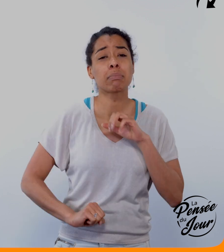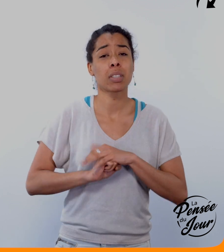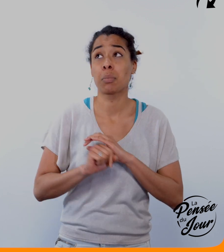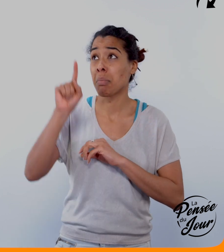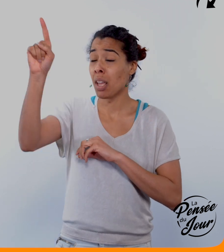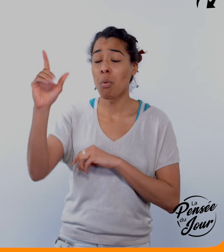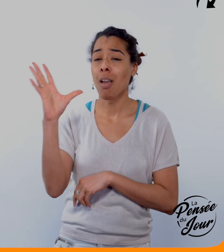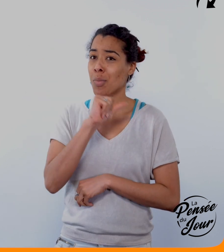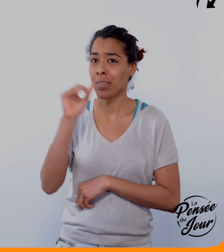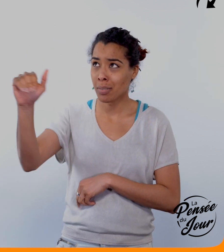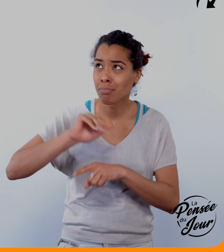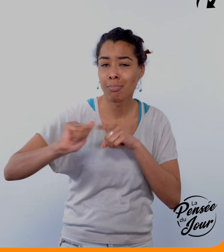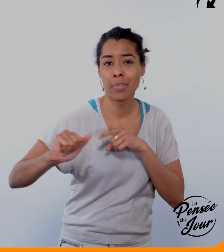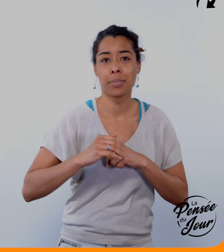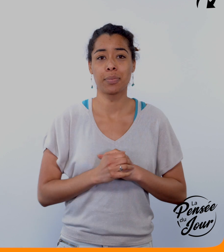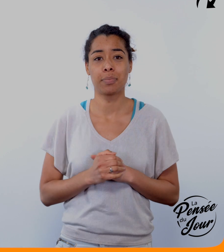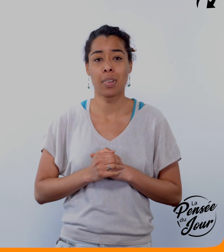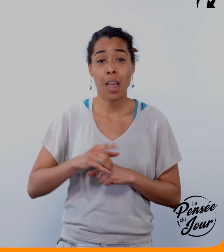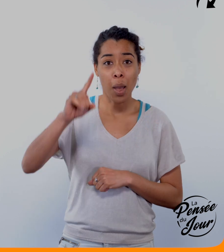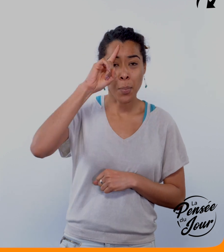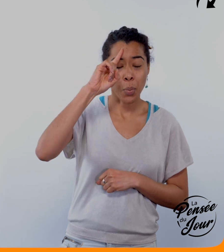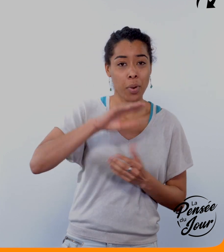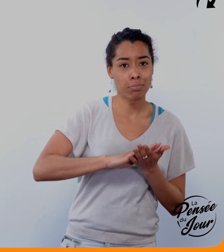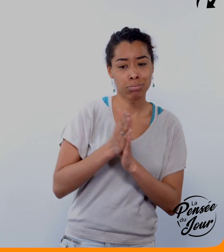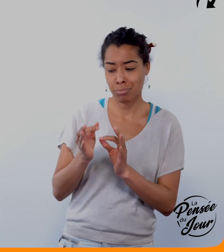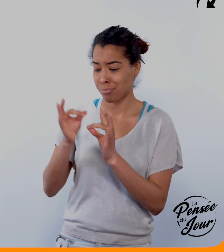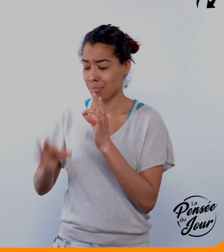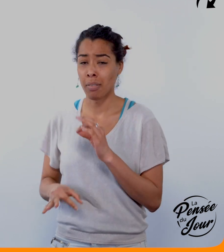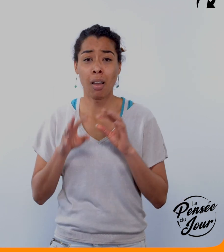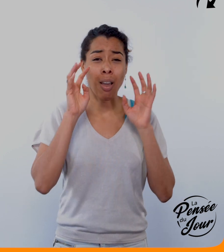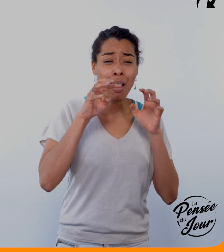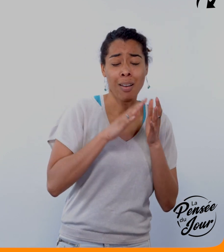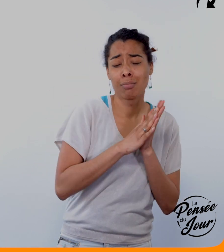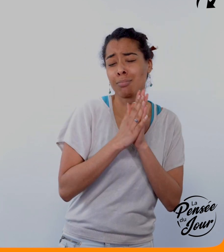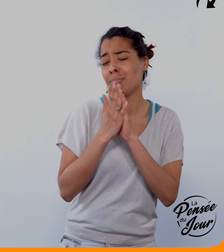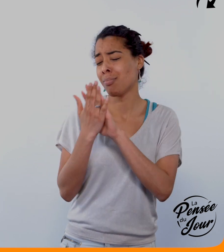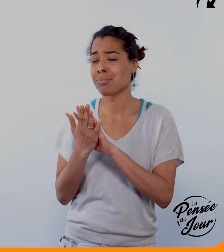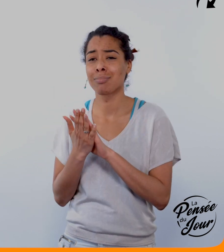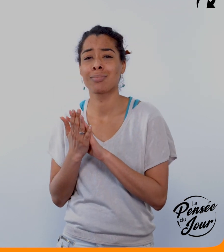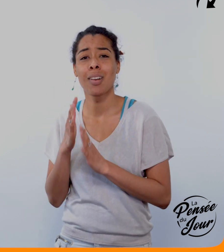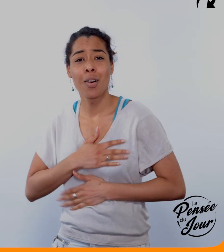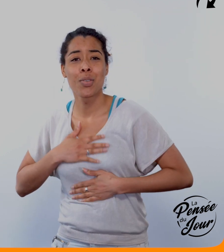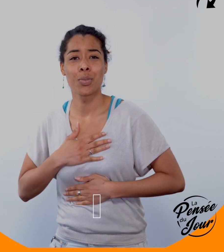vos pourquoi se changeront en solutions, vos pleurs en joie et vos cris en louange. Une prière pour